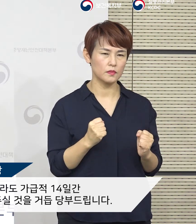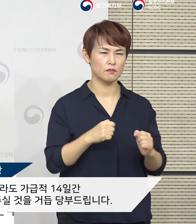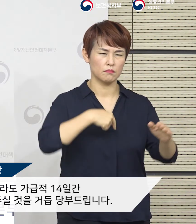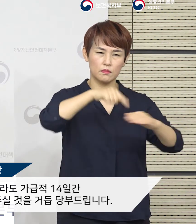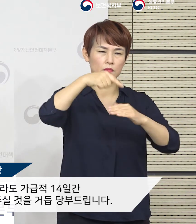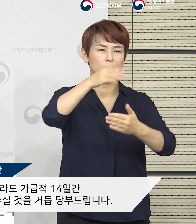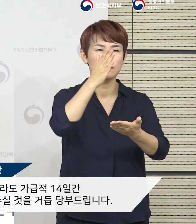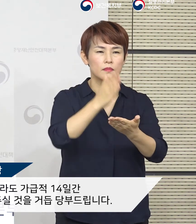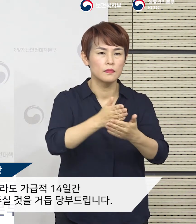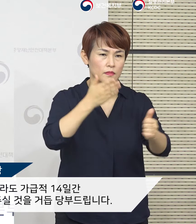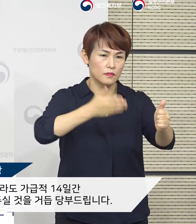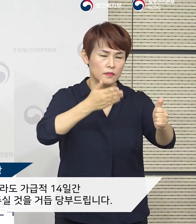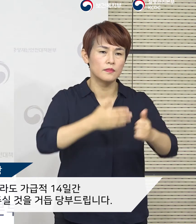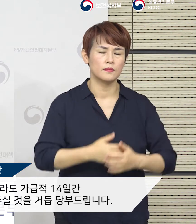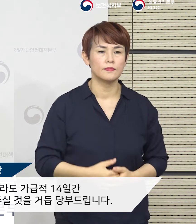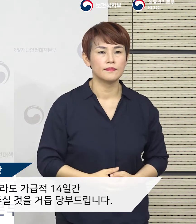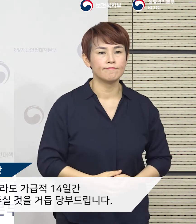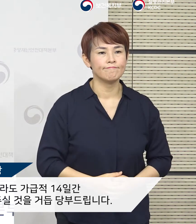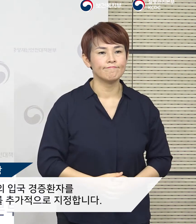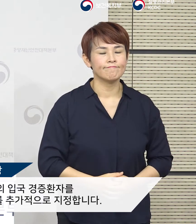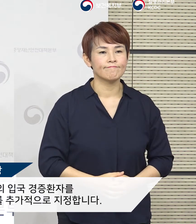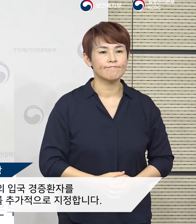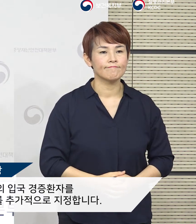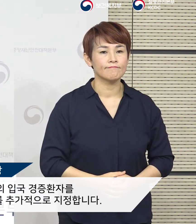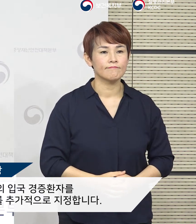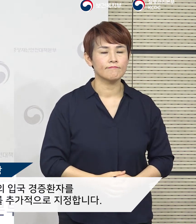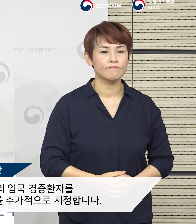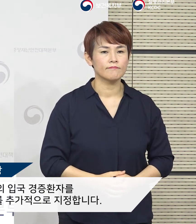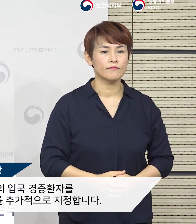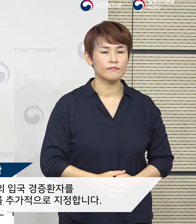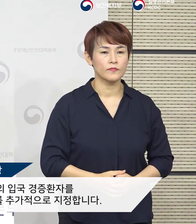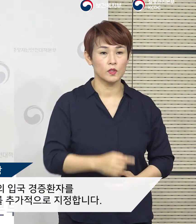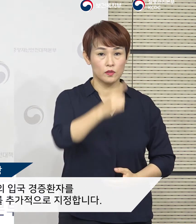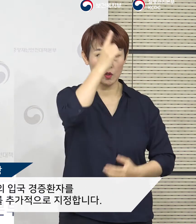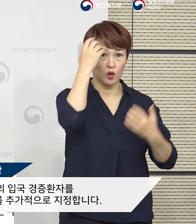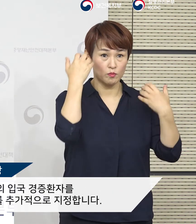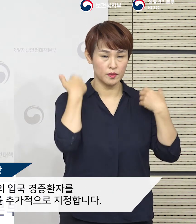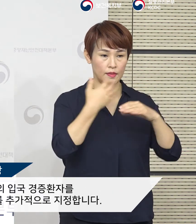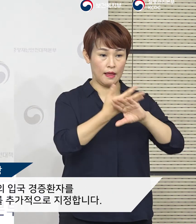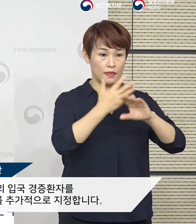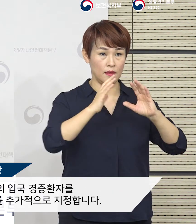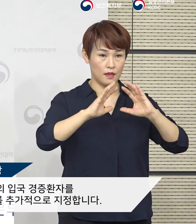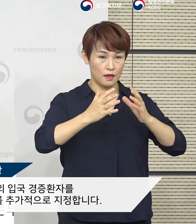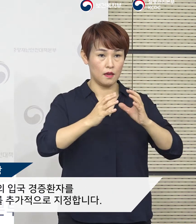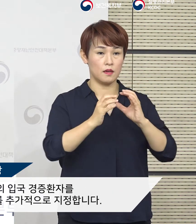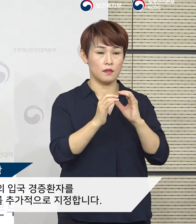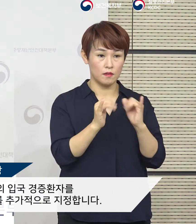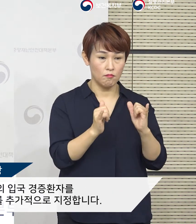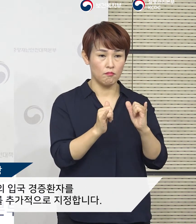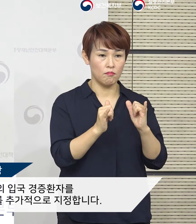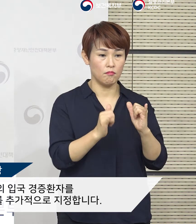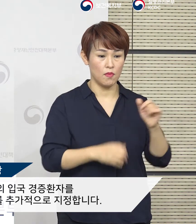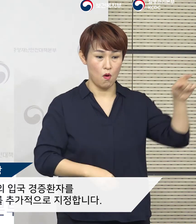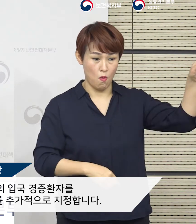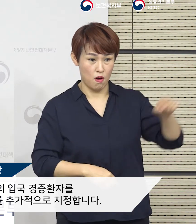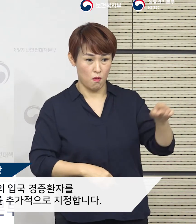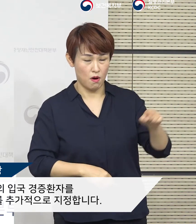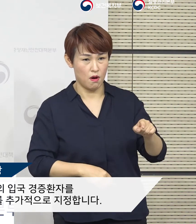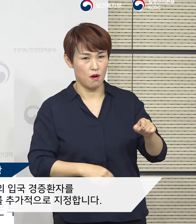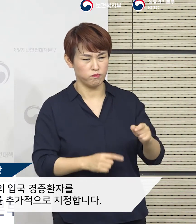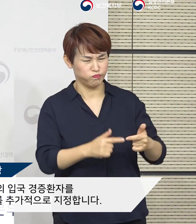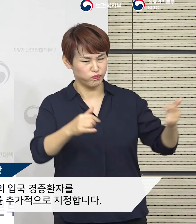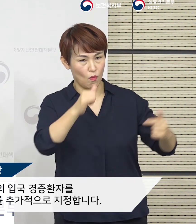자제해 주실 것을 거듭 당부드립니다. 한편 정부는 해외 입국자 증가에 대비하여 해외 입국 경증